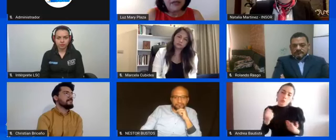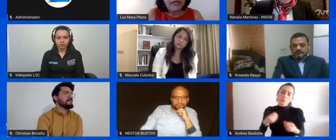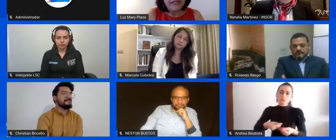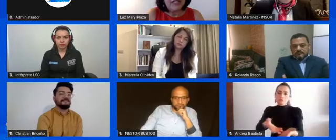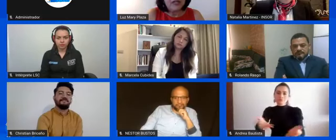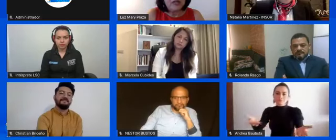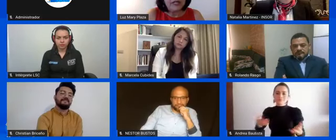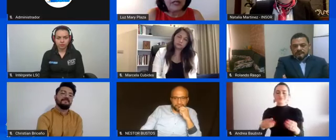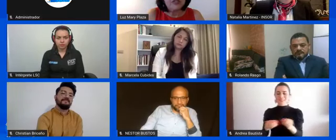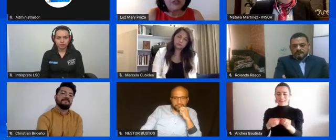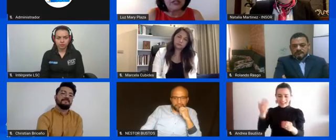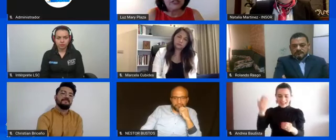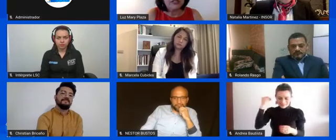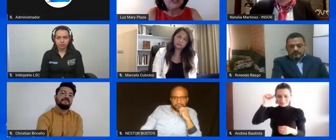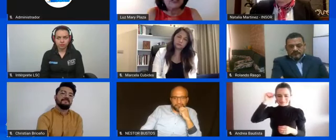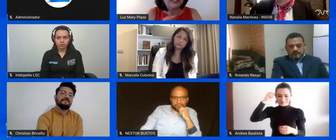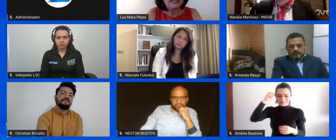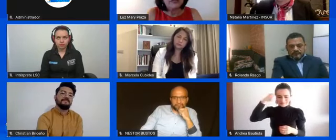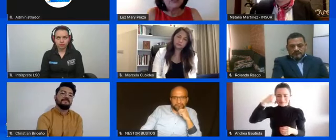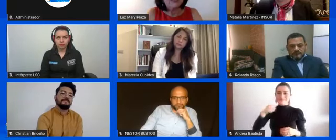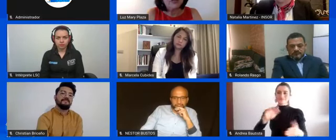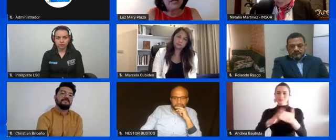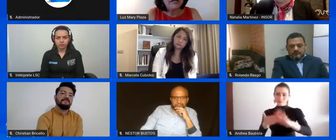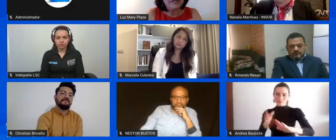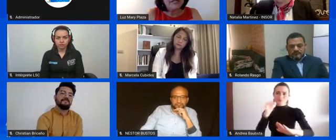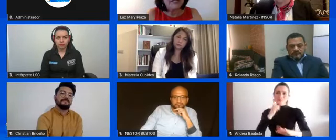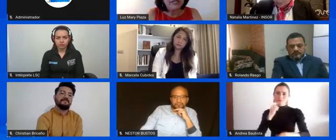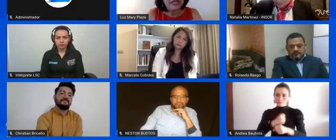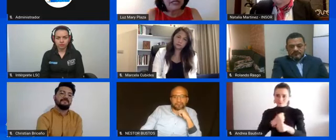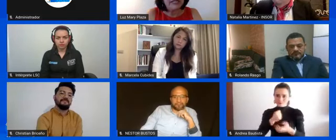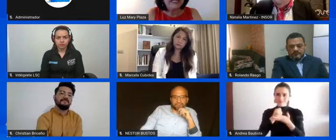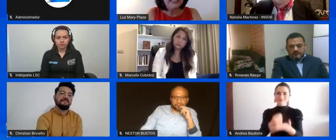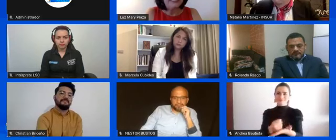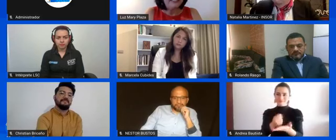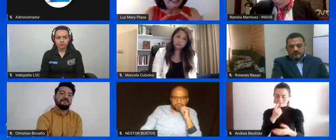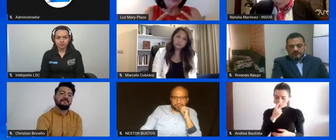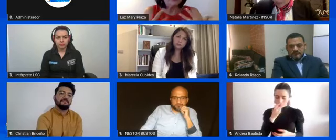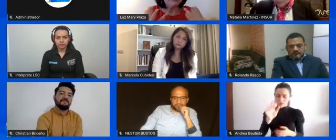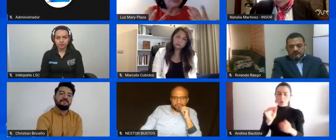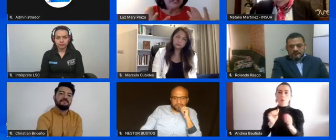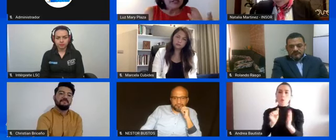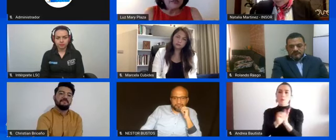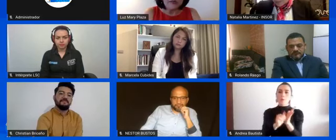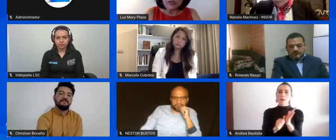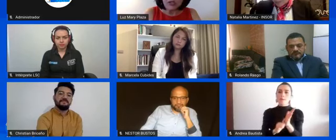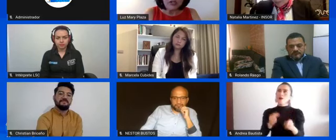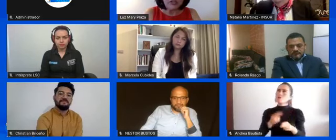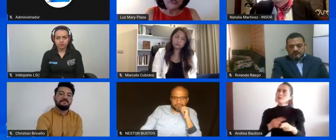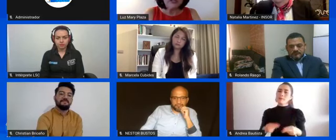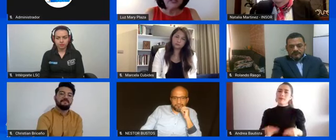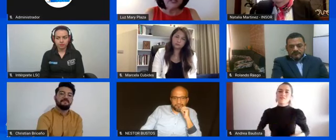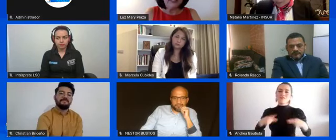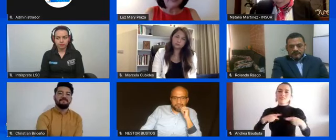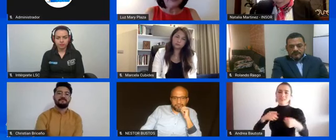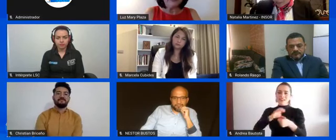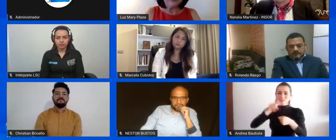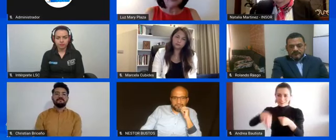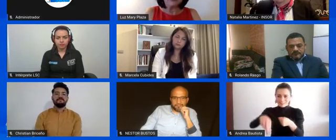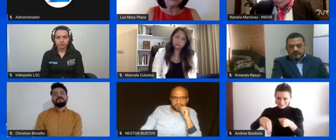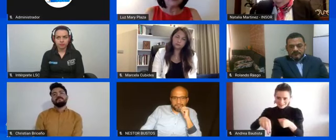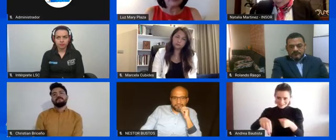hicimos fue hacia la comunidad sorda. Nosotros diseñamos un programa de vida ciudadana y eran los actores los mismos sordos,